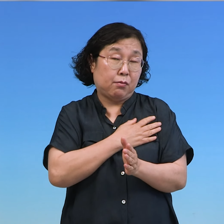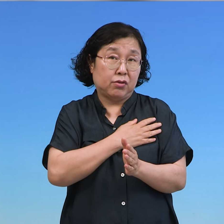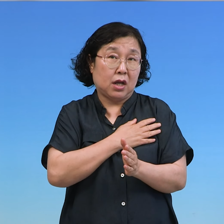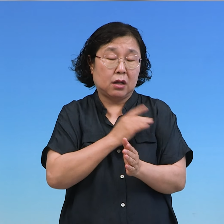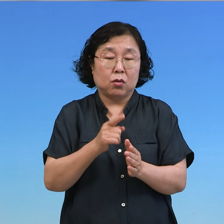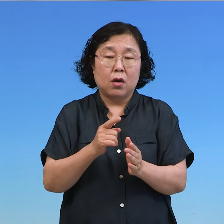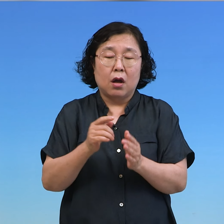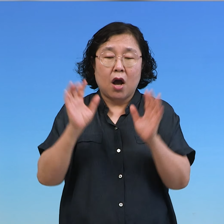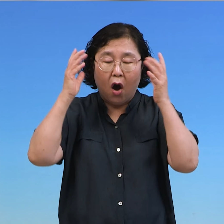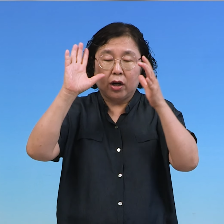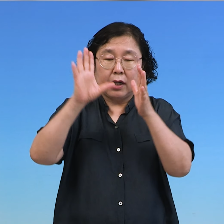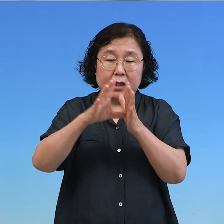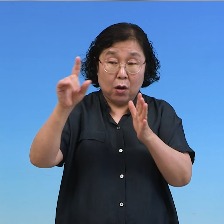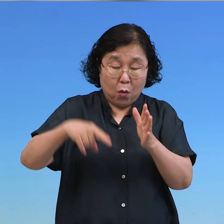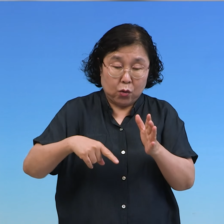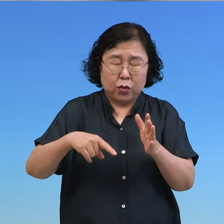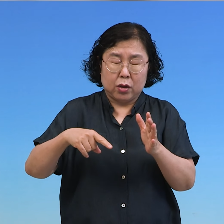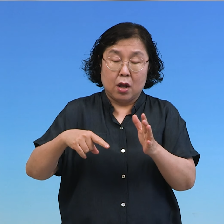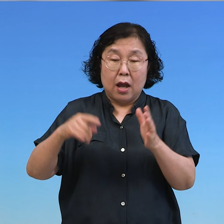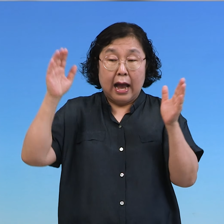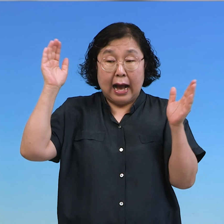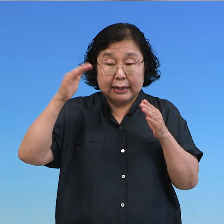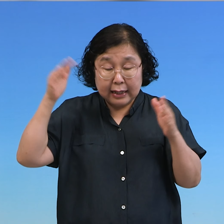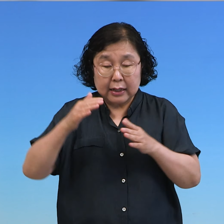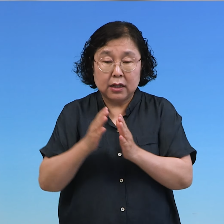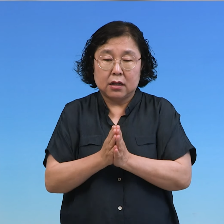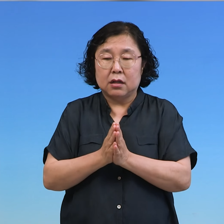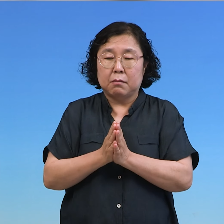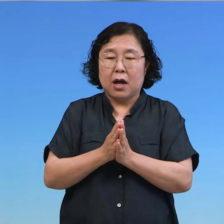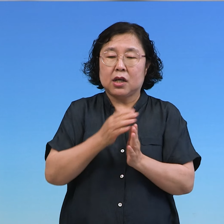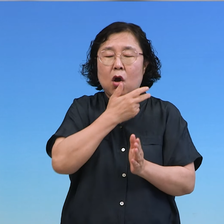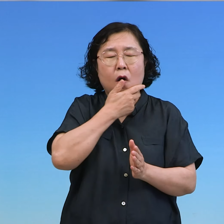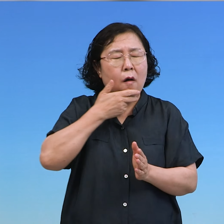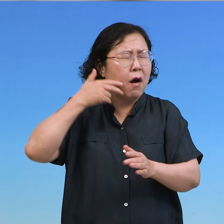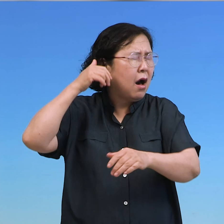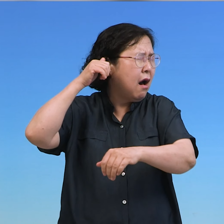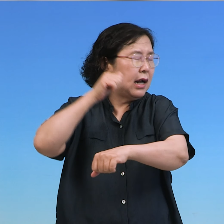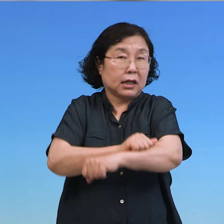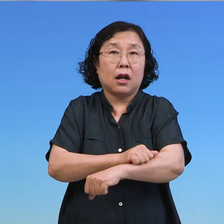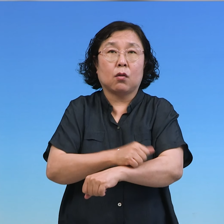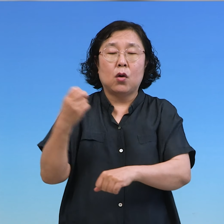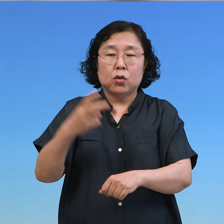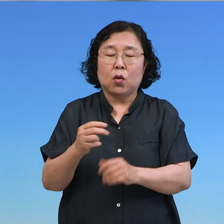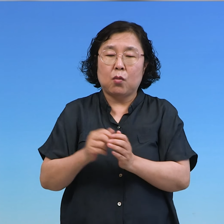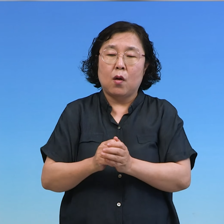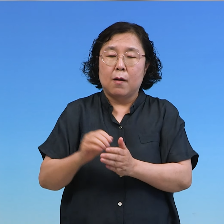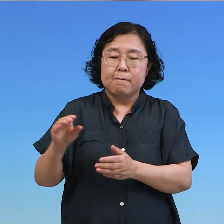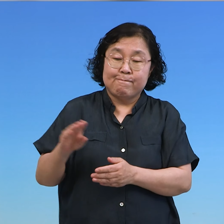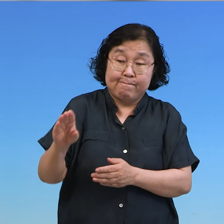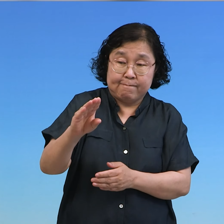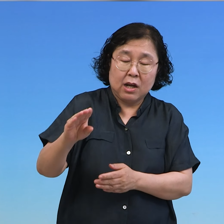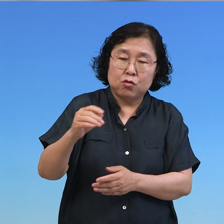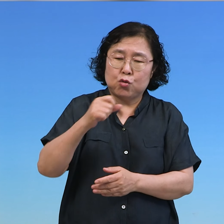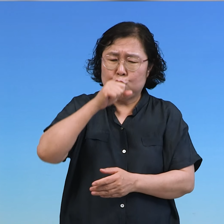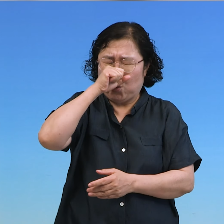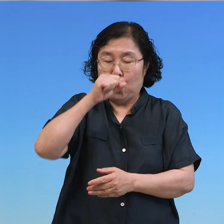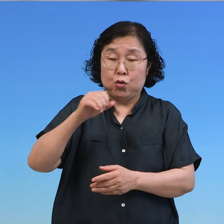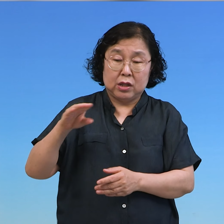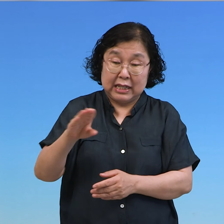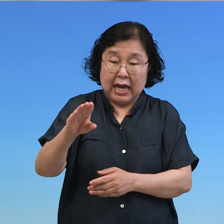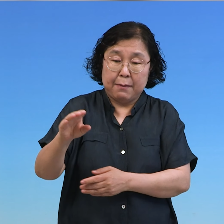보면은 차도 없고 너무 주눅이 드는 거예요 너무 초라한 겁니다 제가 그러면 오신들 뭐 유명